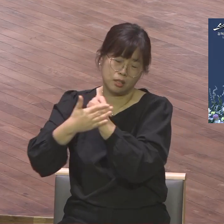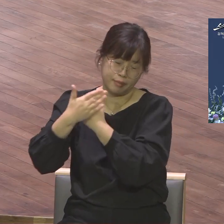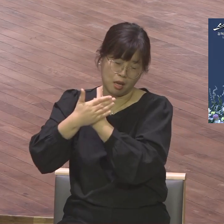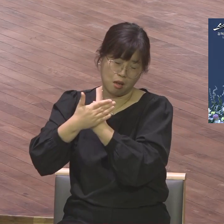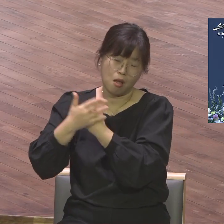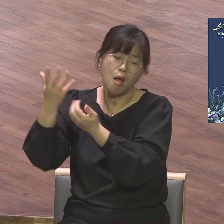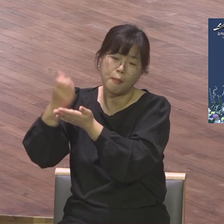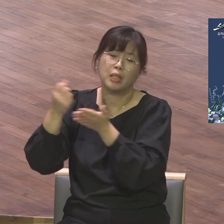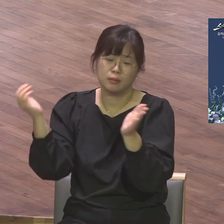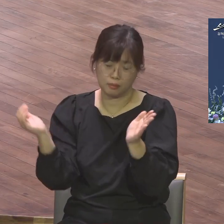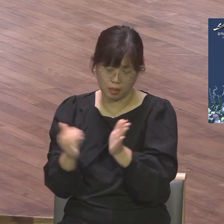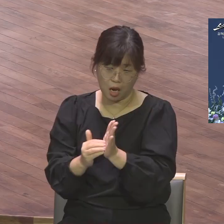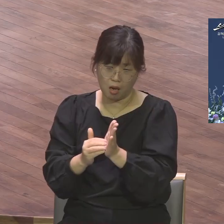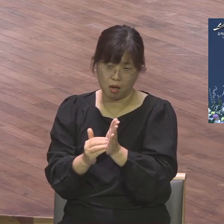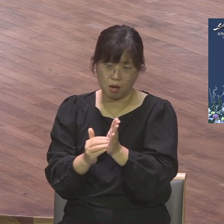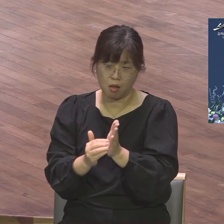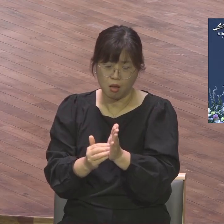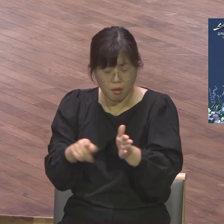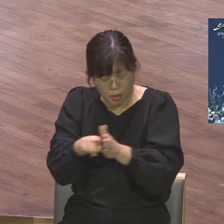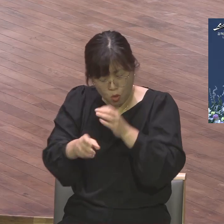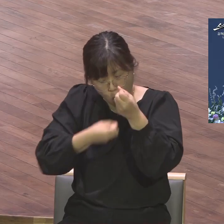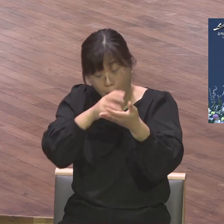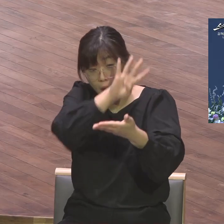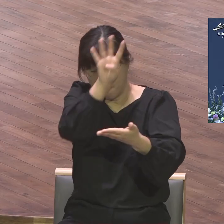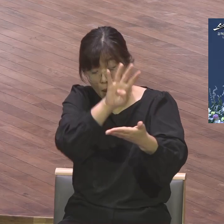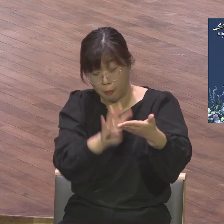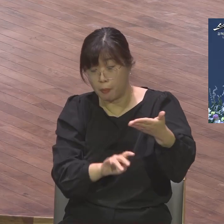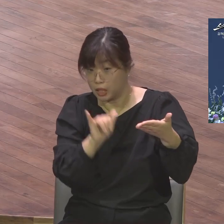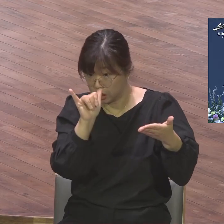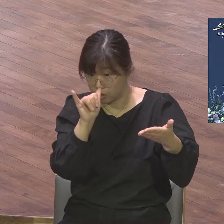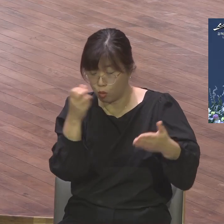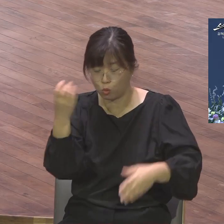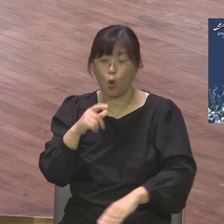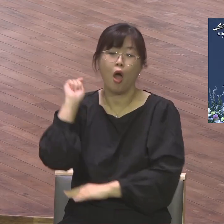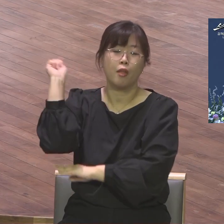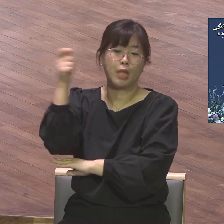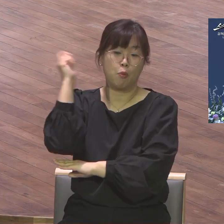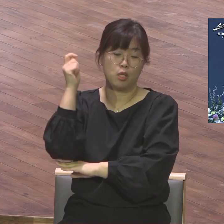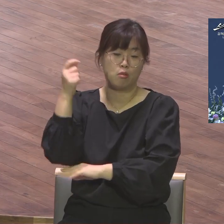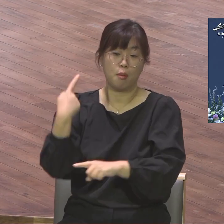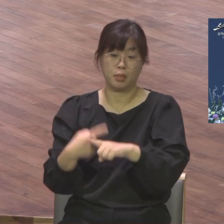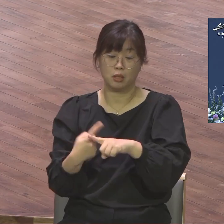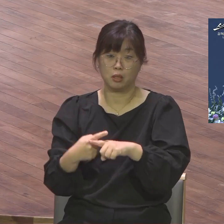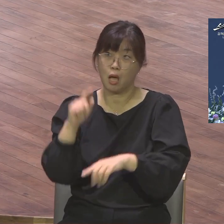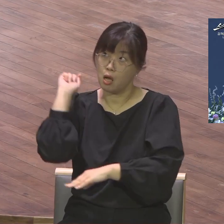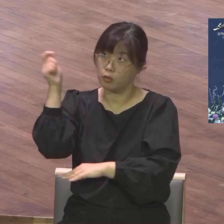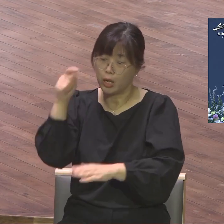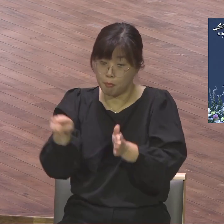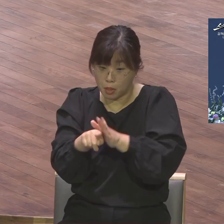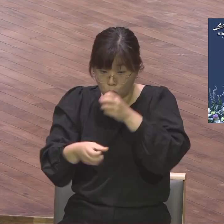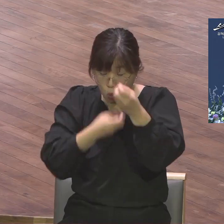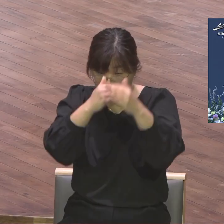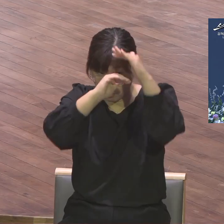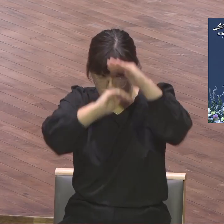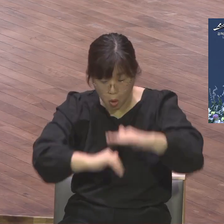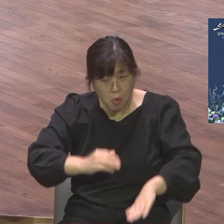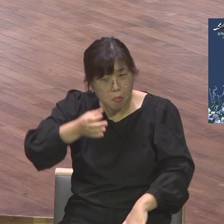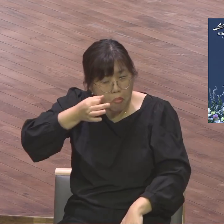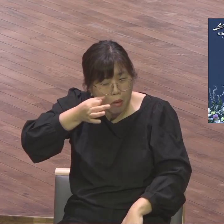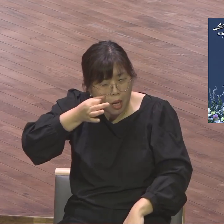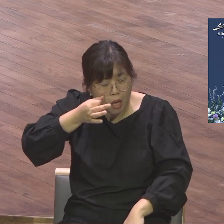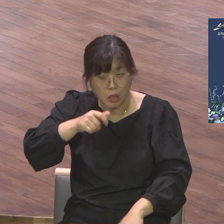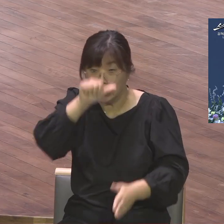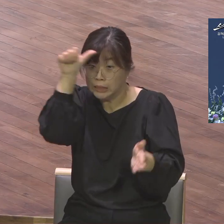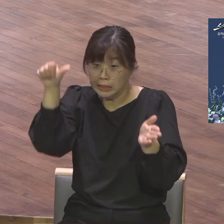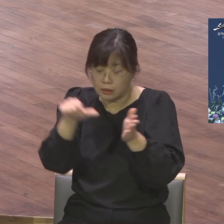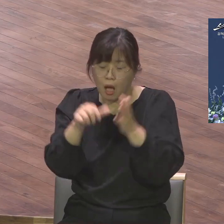있어요. 출애굽하면서. 다윗도 마찬가지잖아요. 다윗이 수많은 삶 속에 어려운